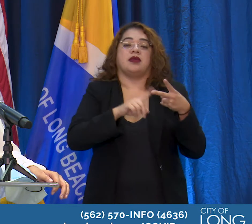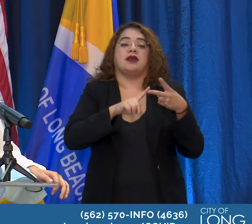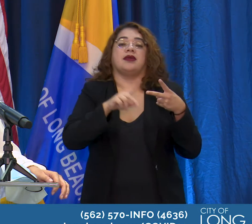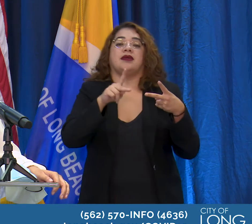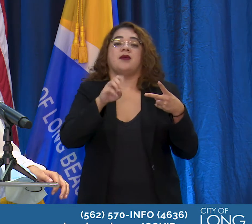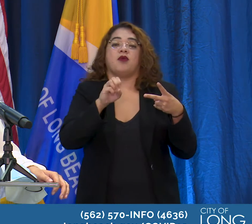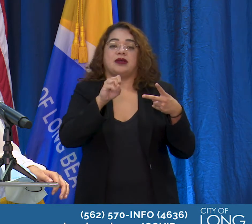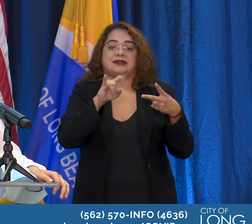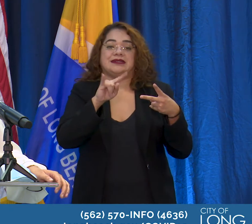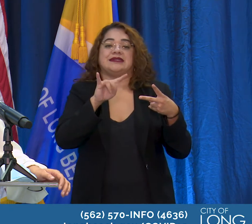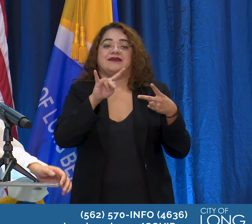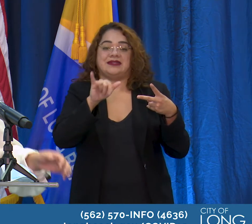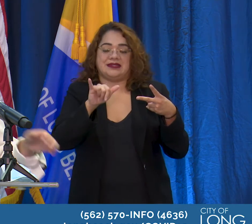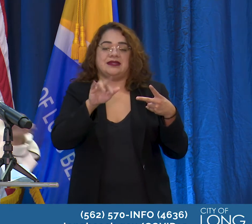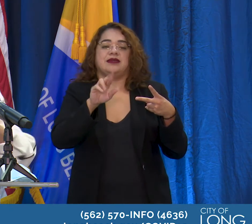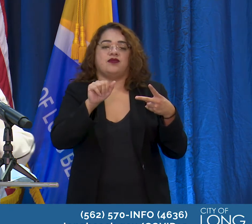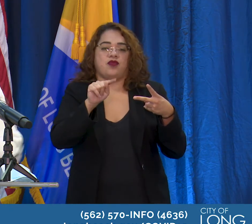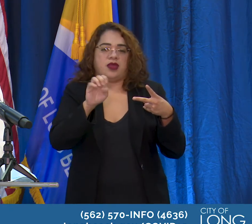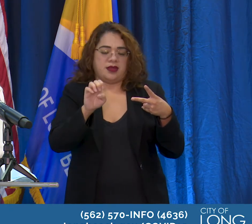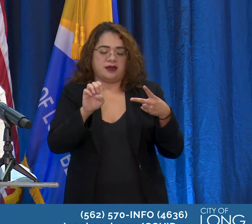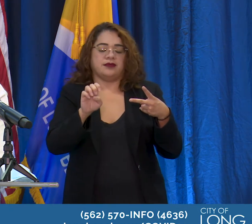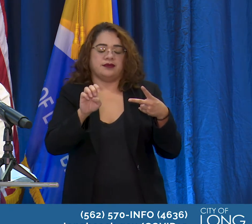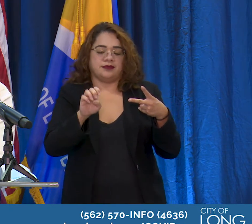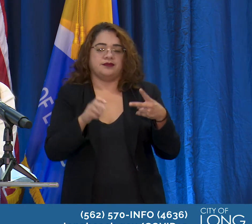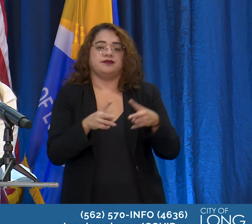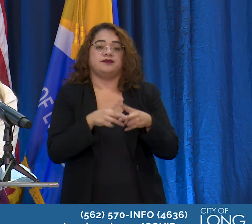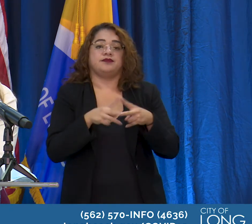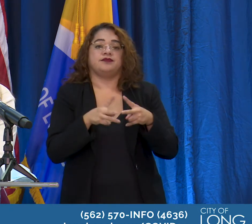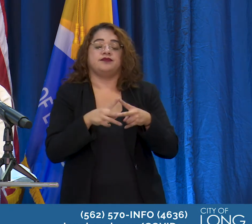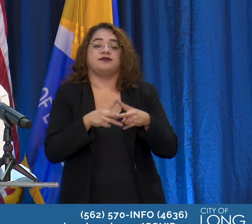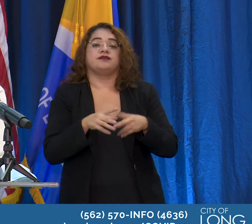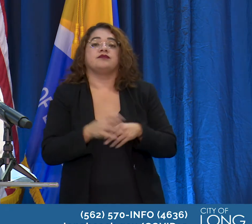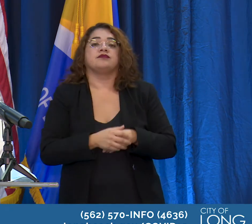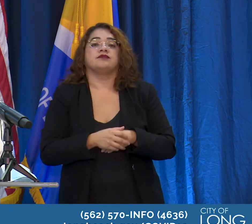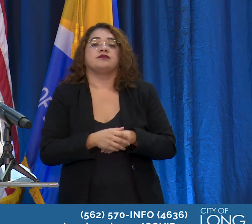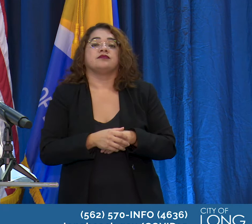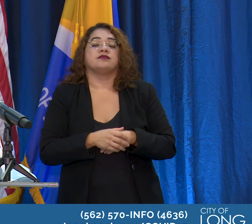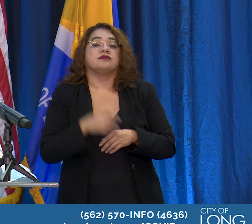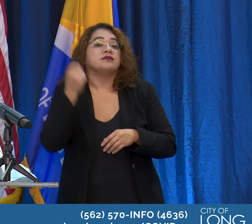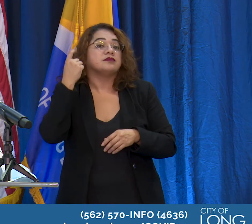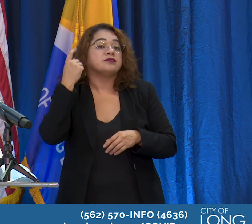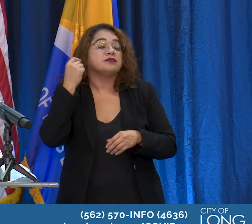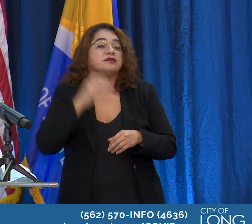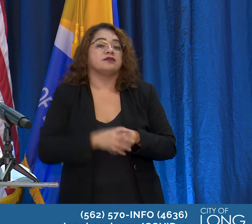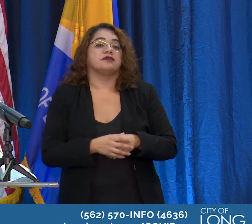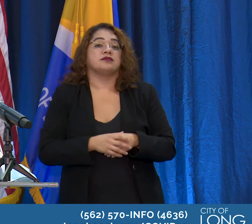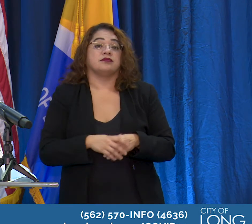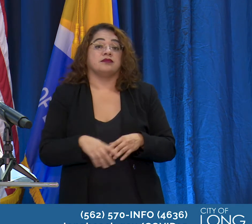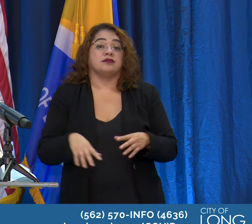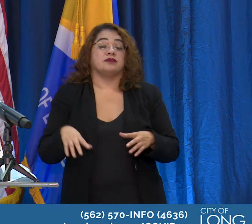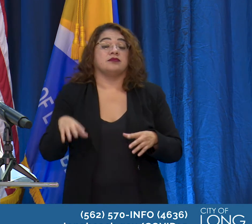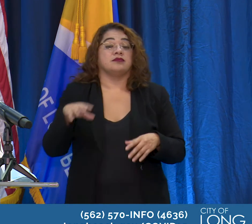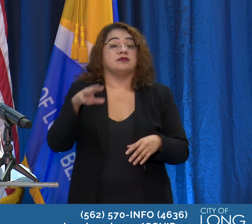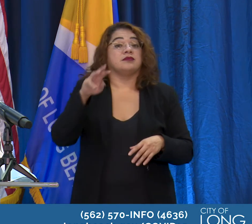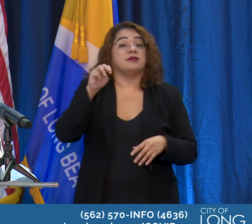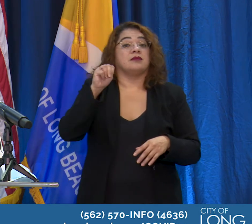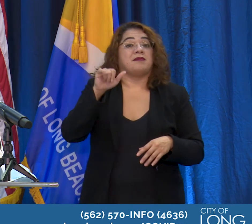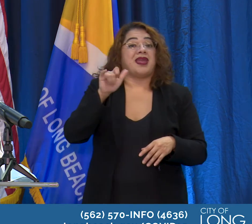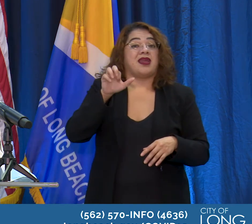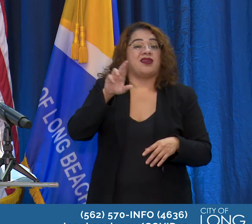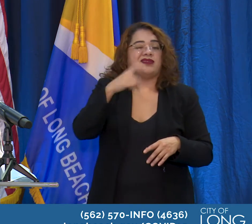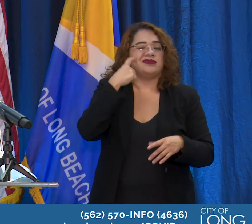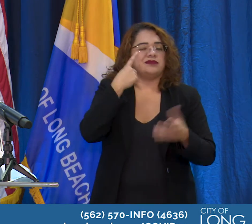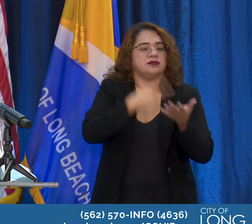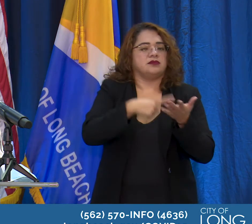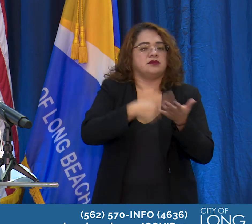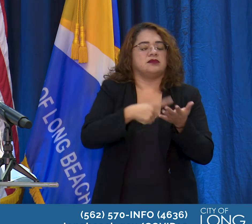las pruebas. La cantidad también de fallecimientos en los Estados Unidos que mencionó el alcalde